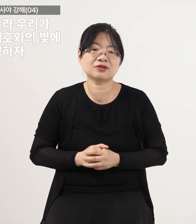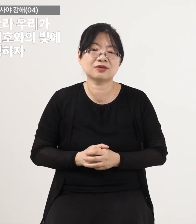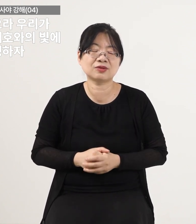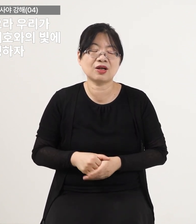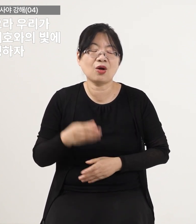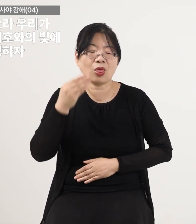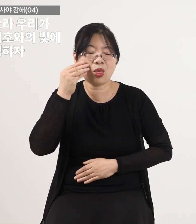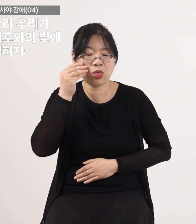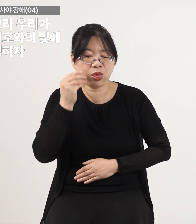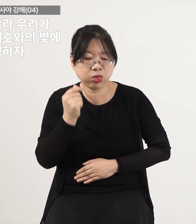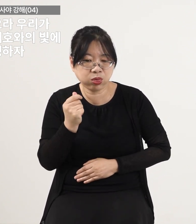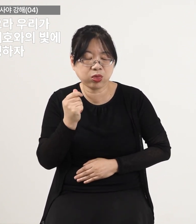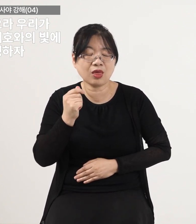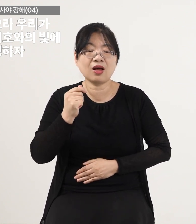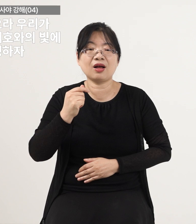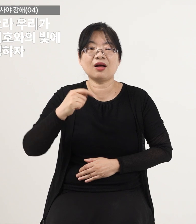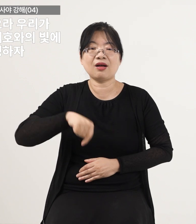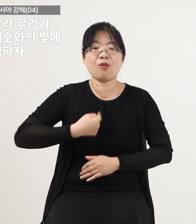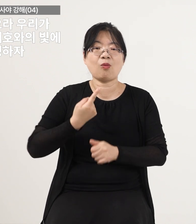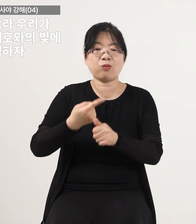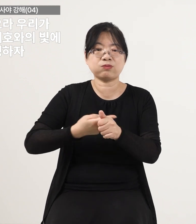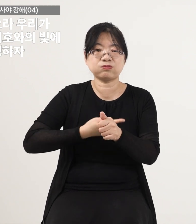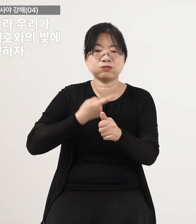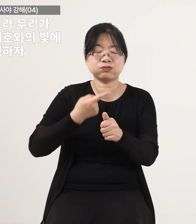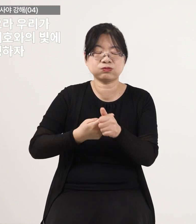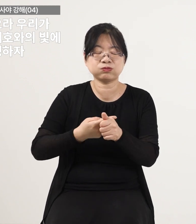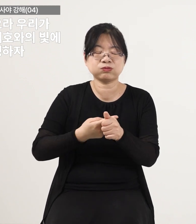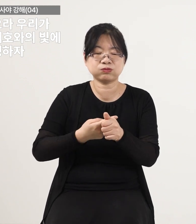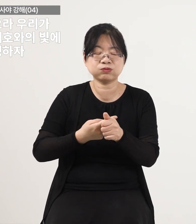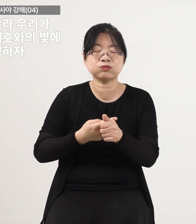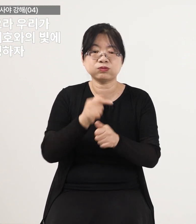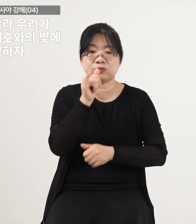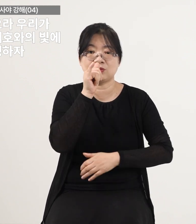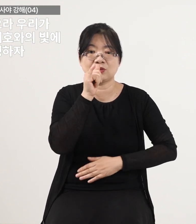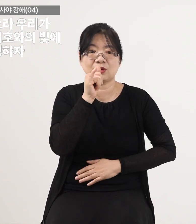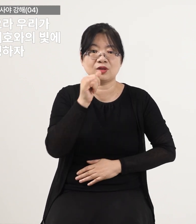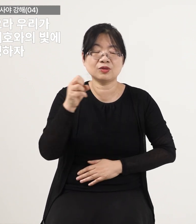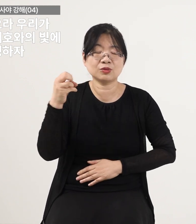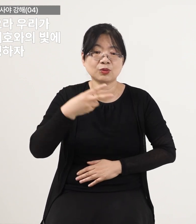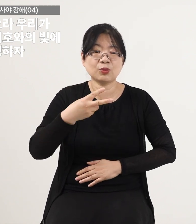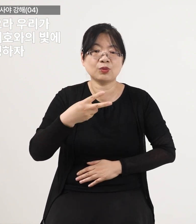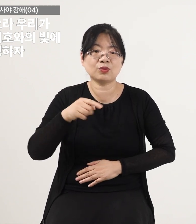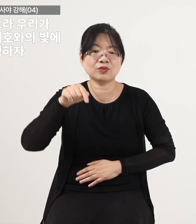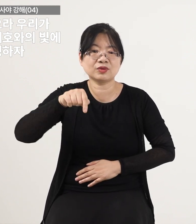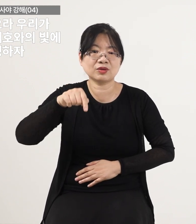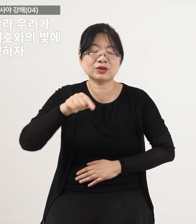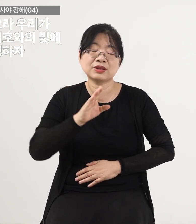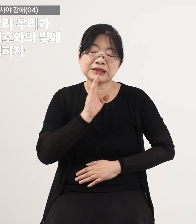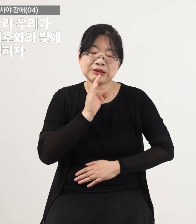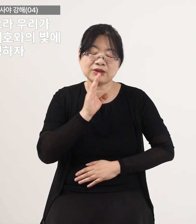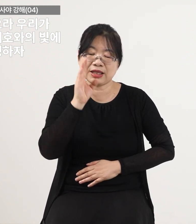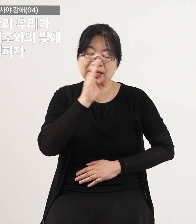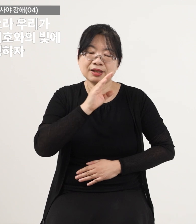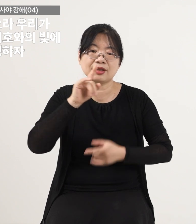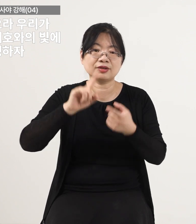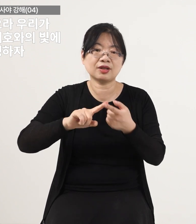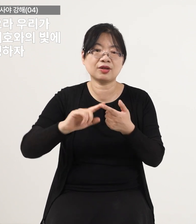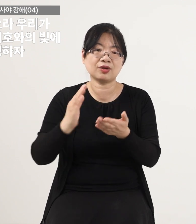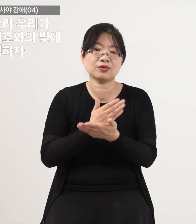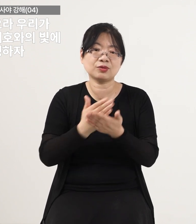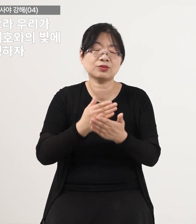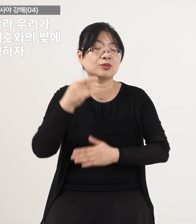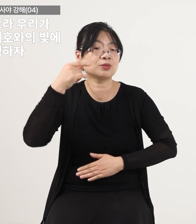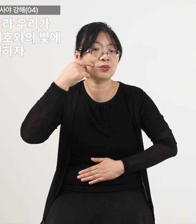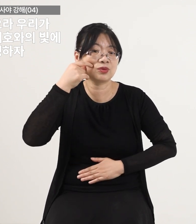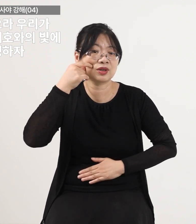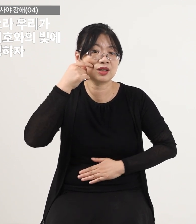천착되어서 자기도 모르는 사이에 익숙해 있고 이게 선인지 악인지도 구분하지